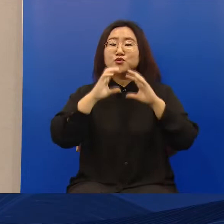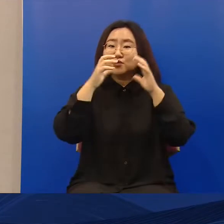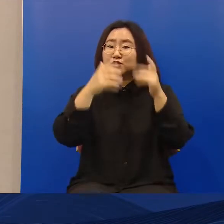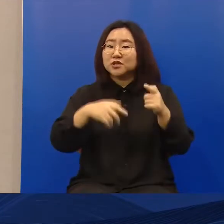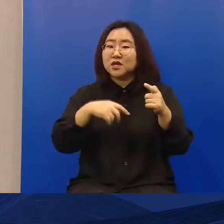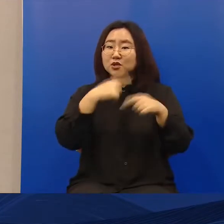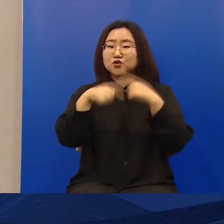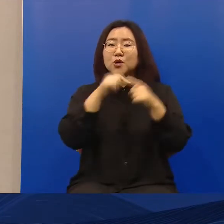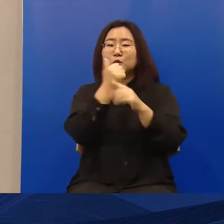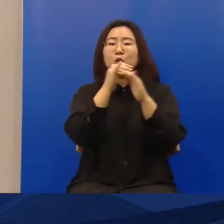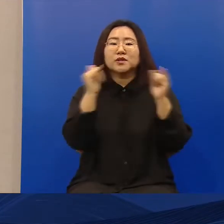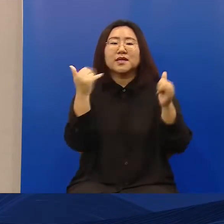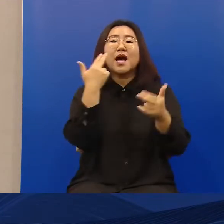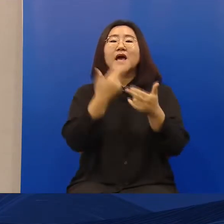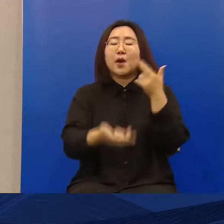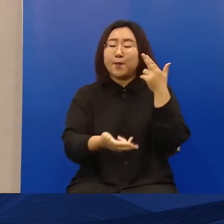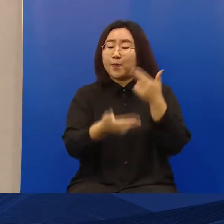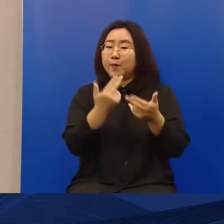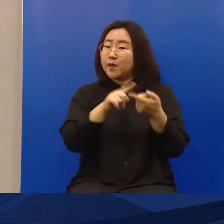국제수호통역사연맹 회장님이십니다.